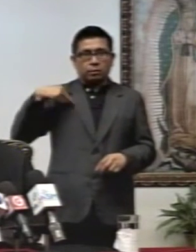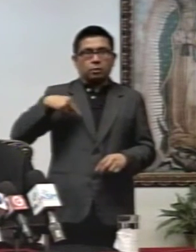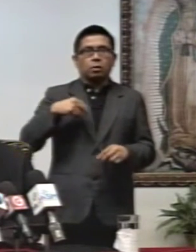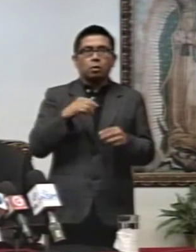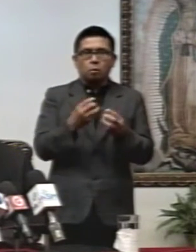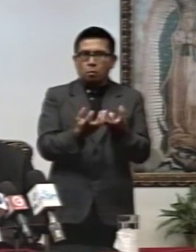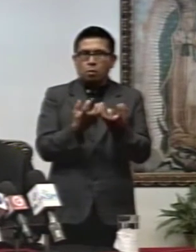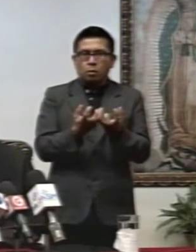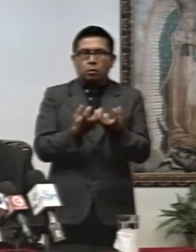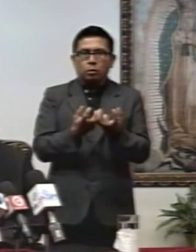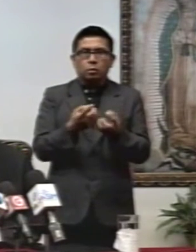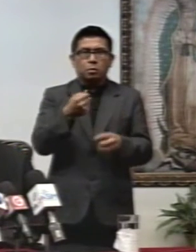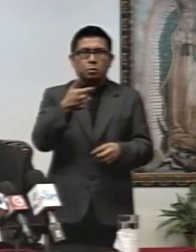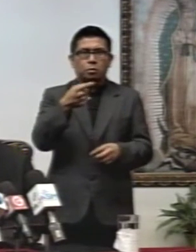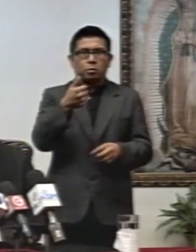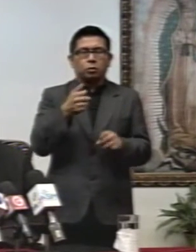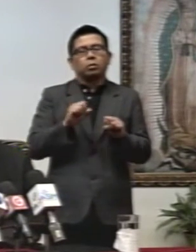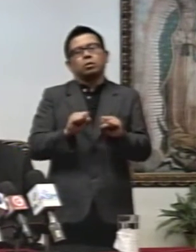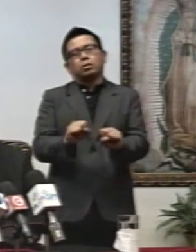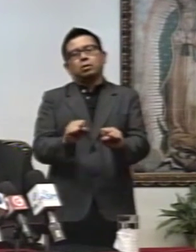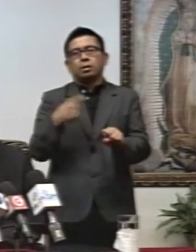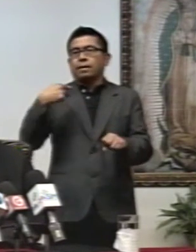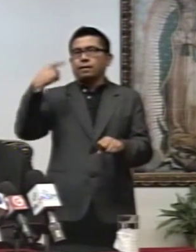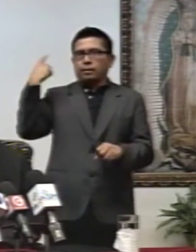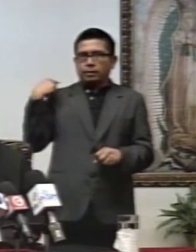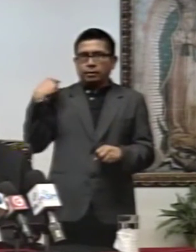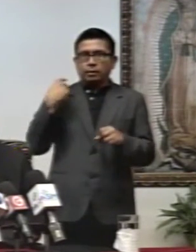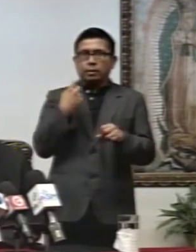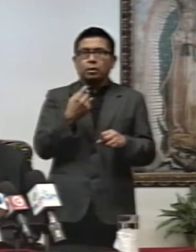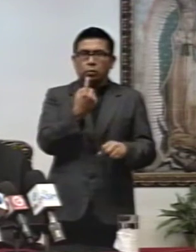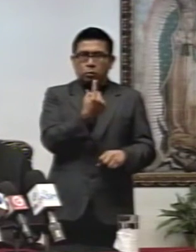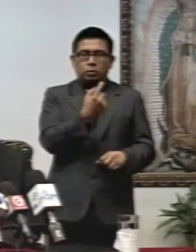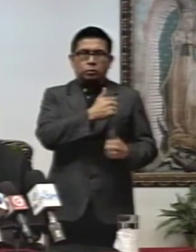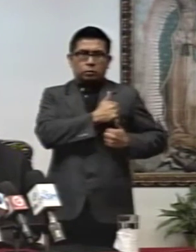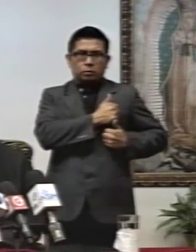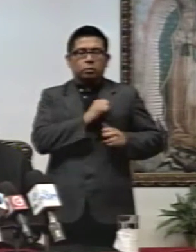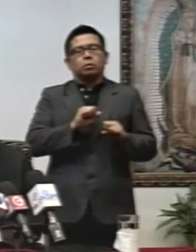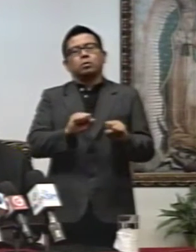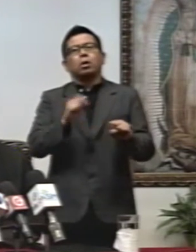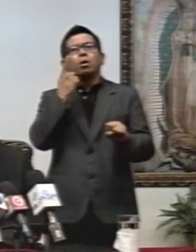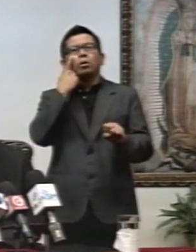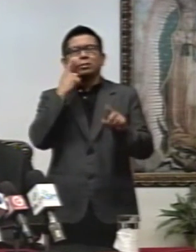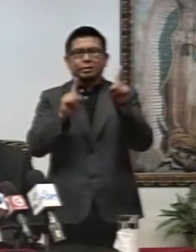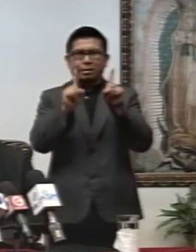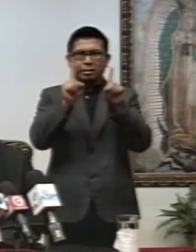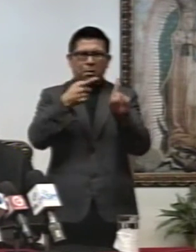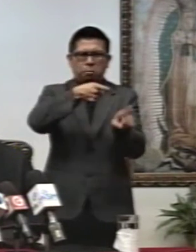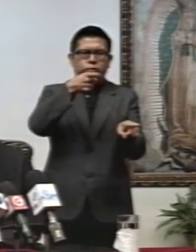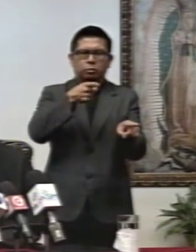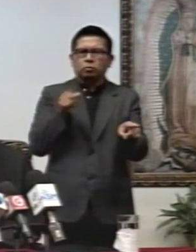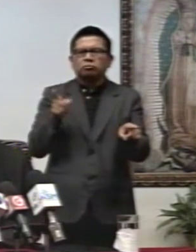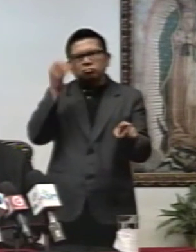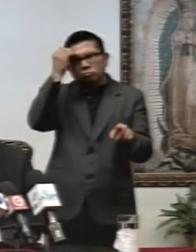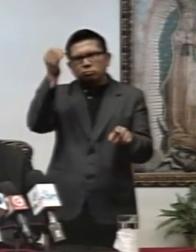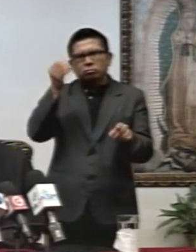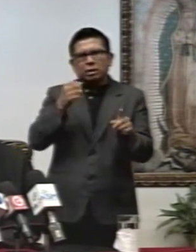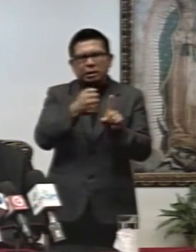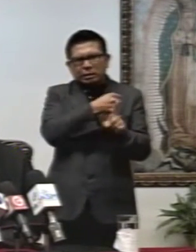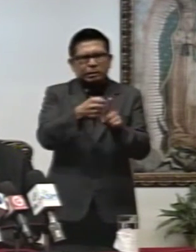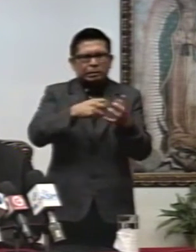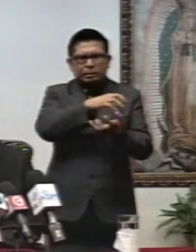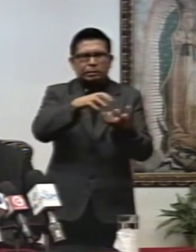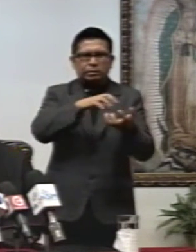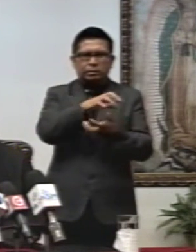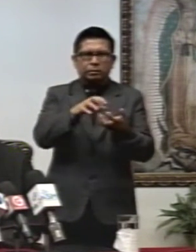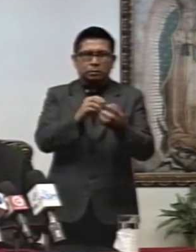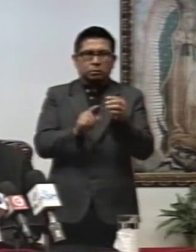bastante elevada de policías asesinados. Ayer, nada menos, un soldado también fue asesinado en Santa Ana. ¿Qué opinión le merece al respecto que hay unos índices